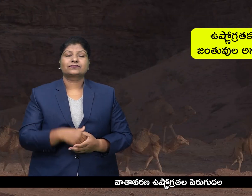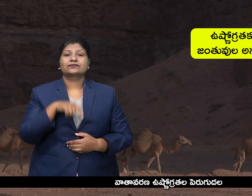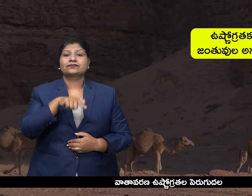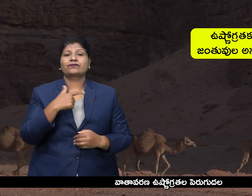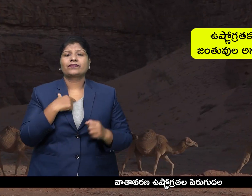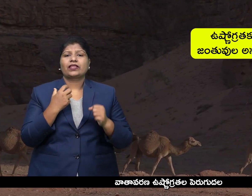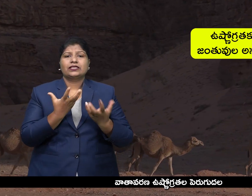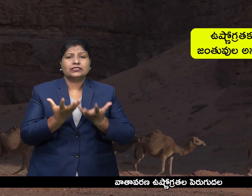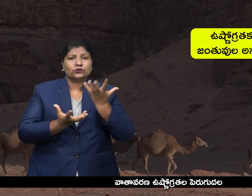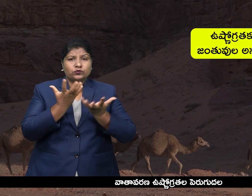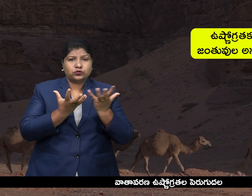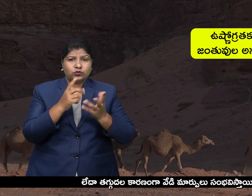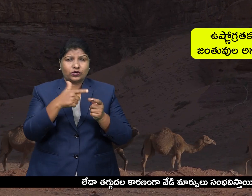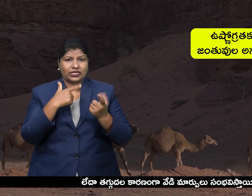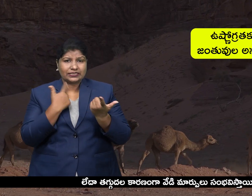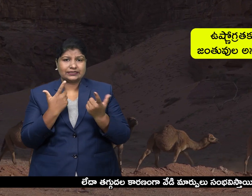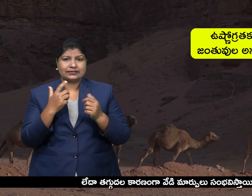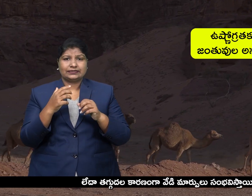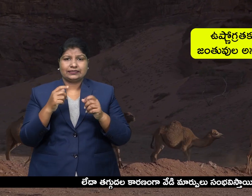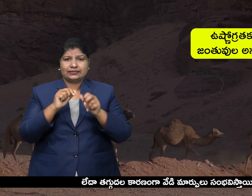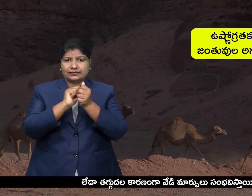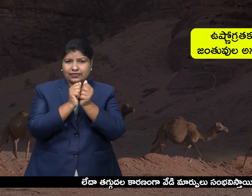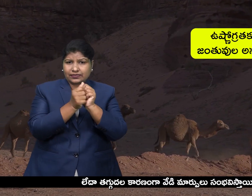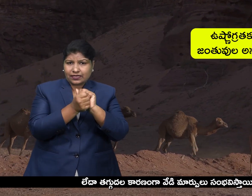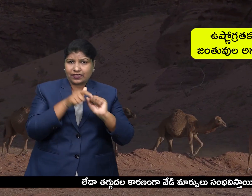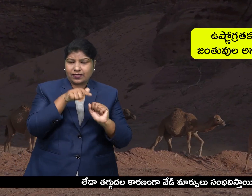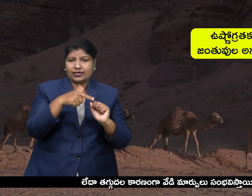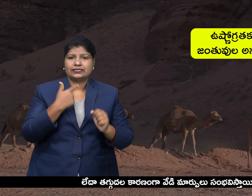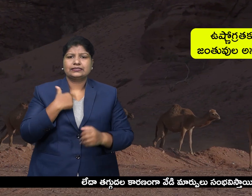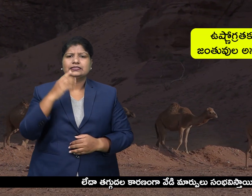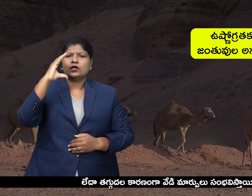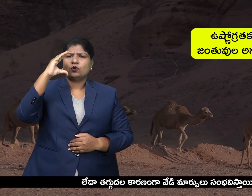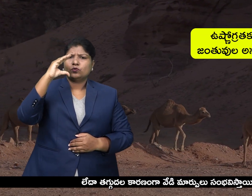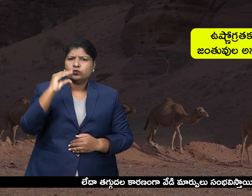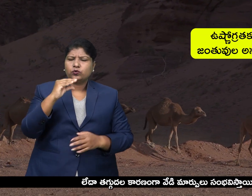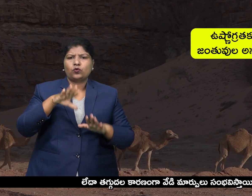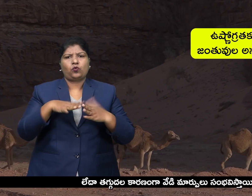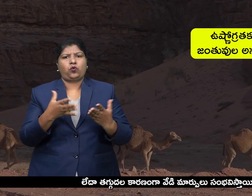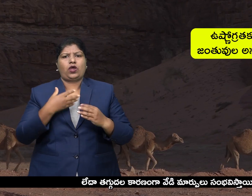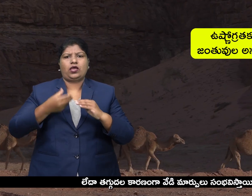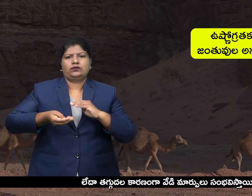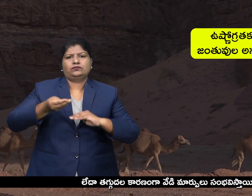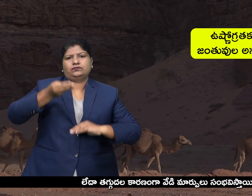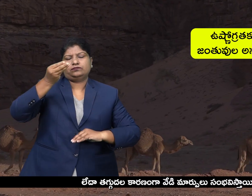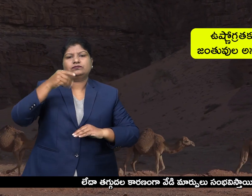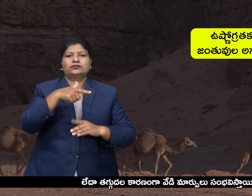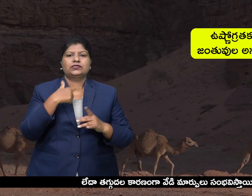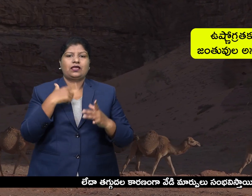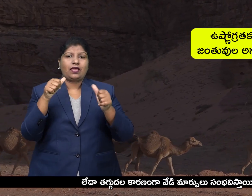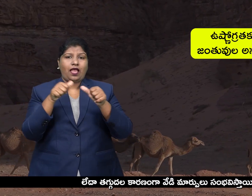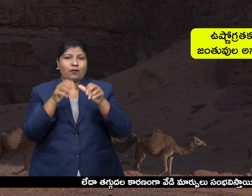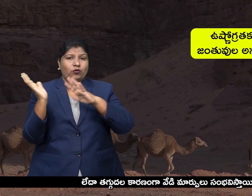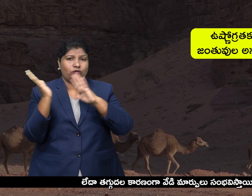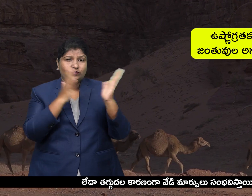వాతావరణ ఉష్ణోగ్రతల పెరుగుదల లేదా తగ్గుదల కారణంగా వేడి మార్పులు సంభవిస్తాయి.